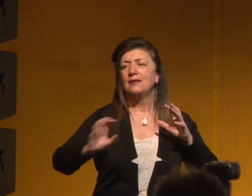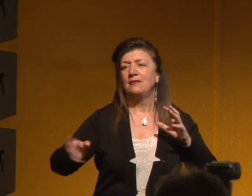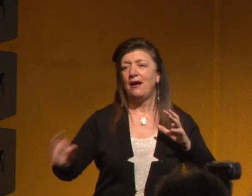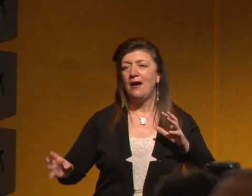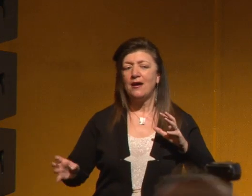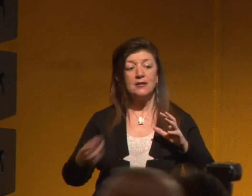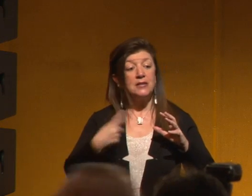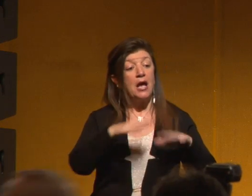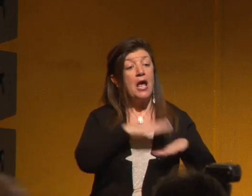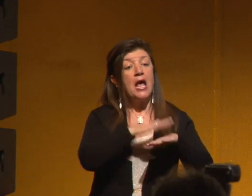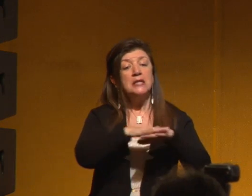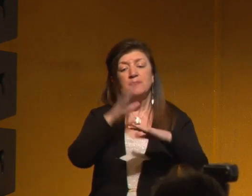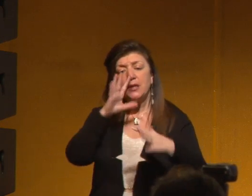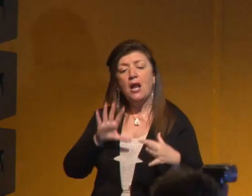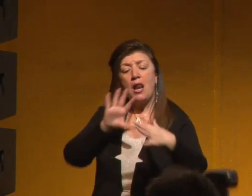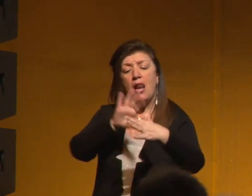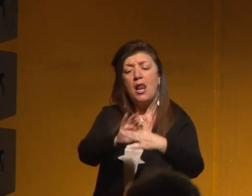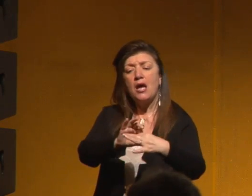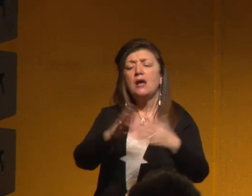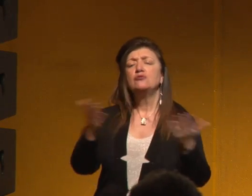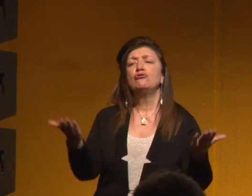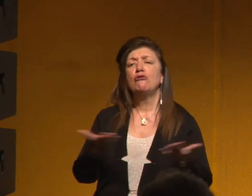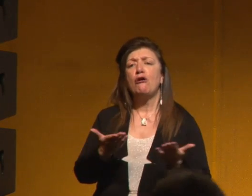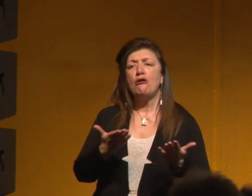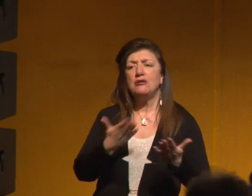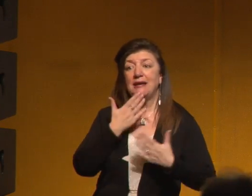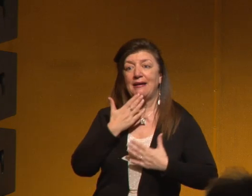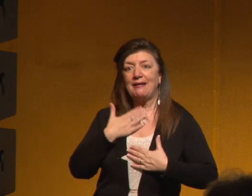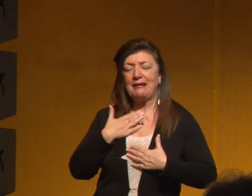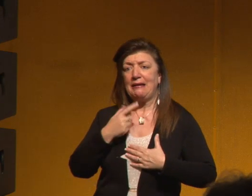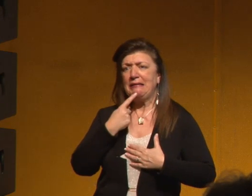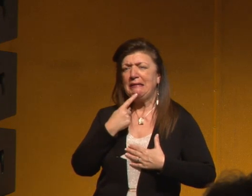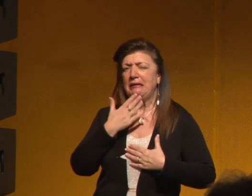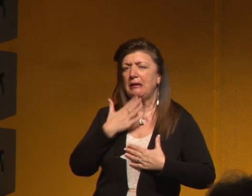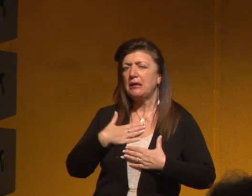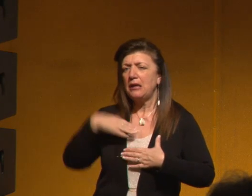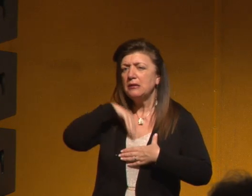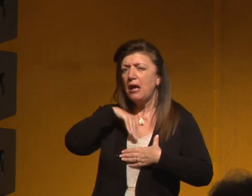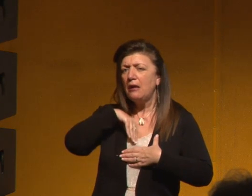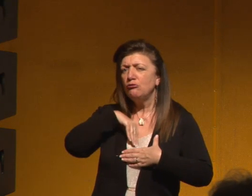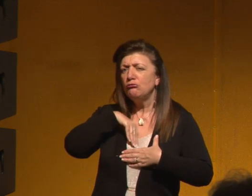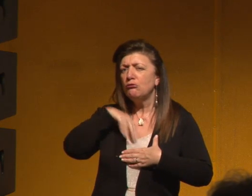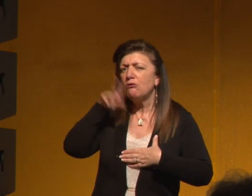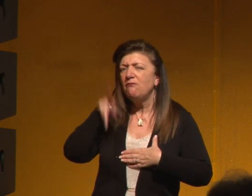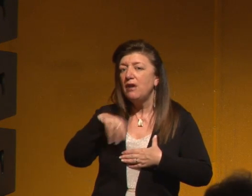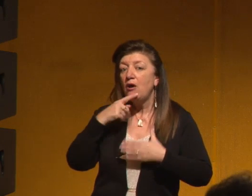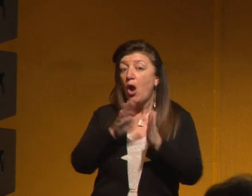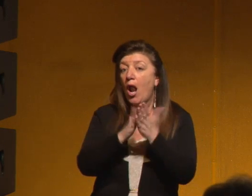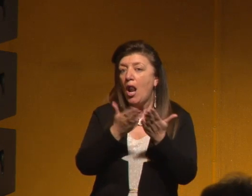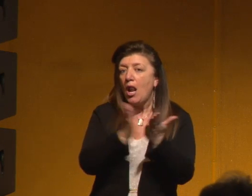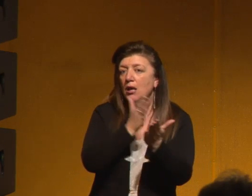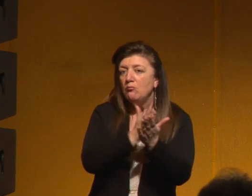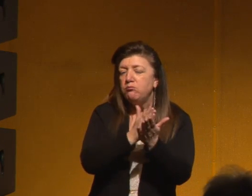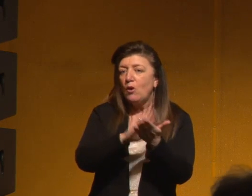al fatto di credere nella forza nel valore della cultura nella forza nel valore dei libri